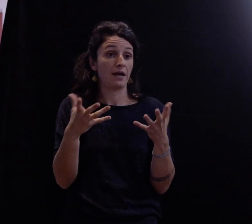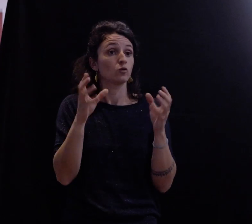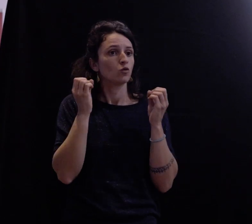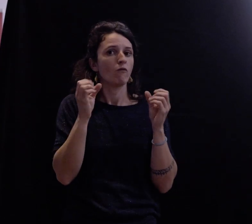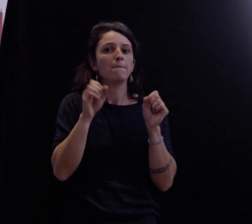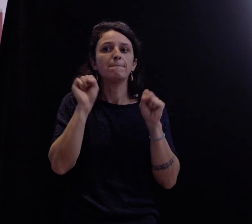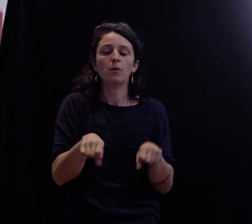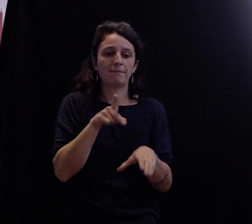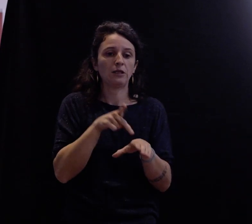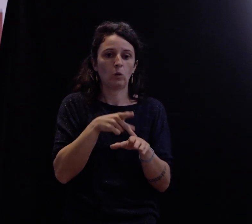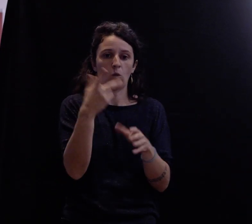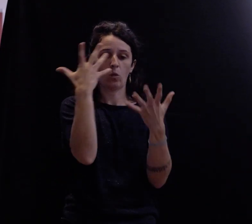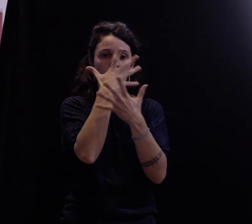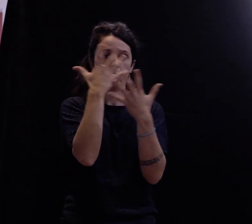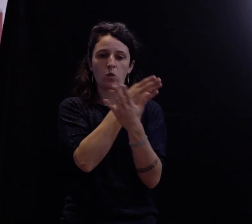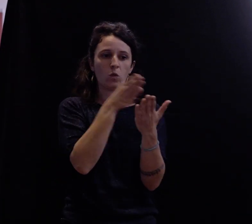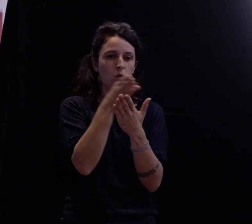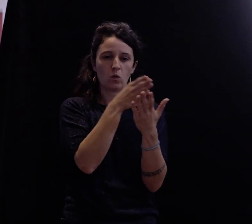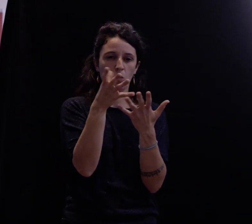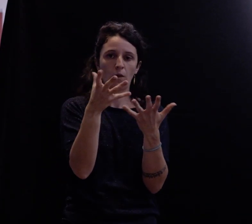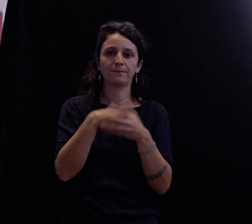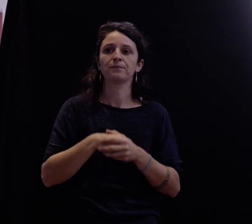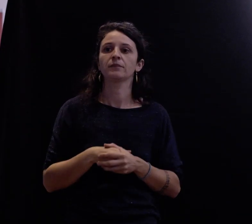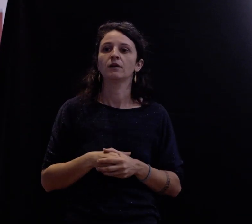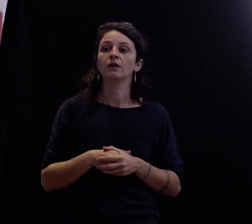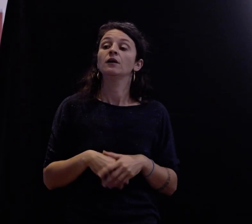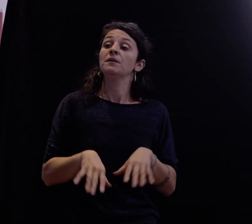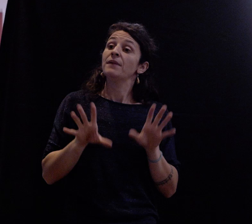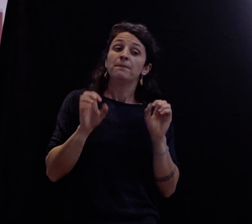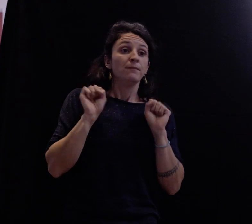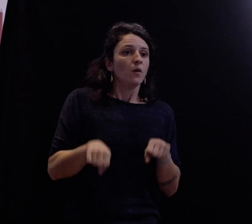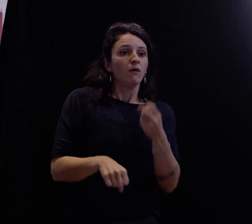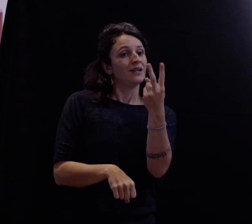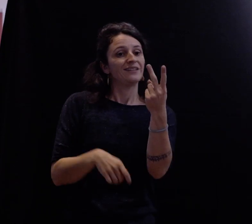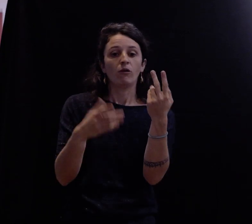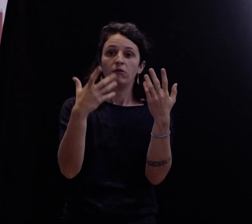on l'étudie systématiquement. Mais des fois, c'est ni l'un ni l'autre.